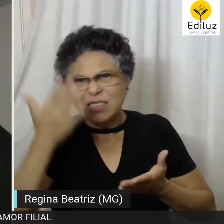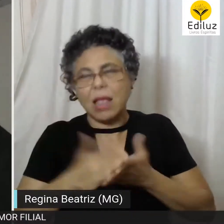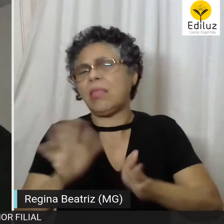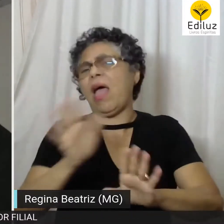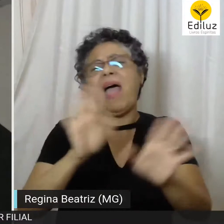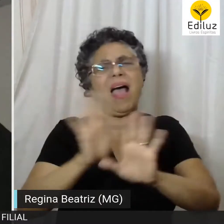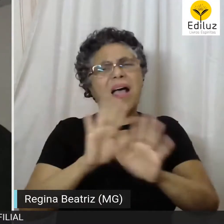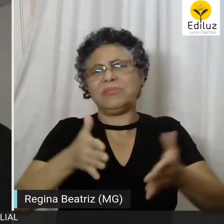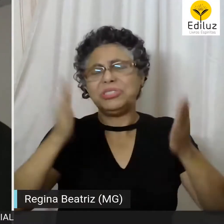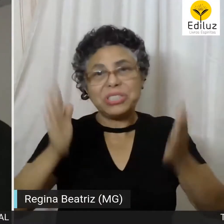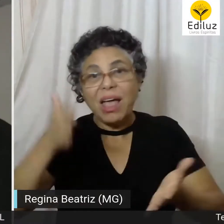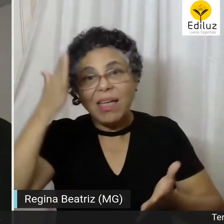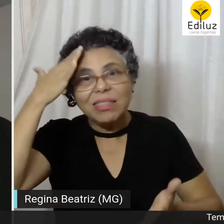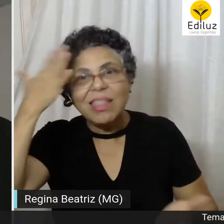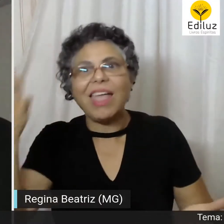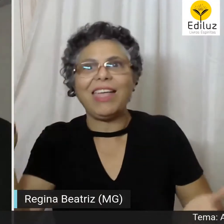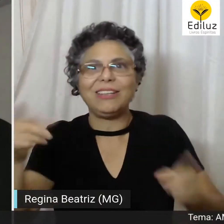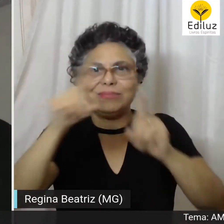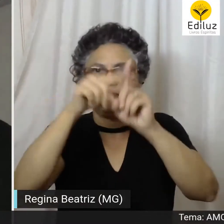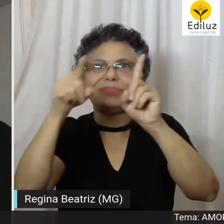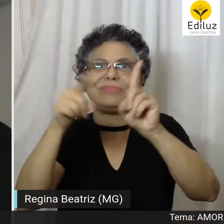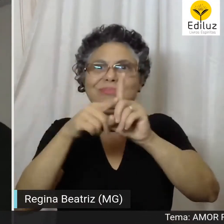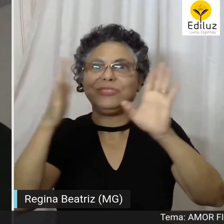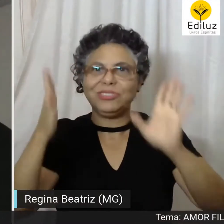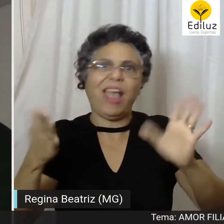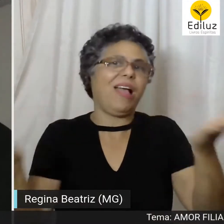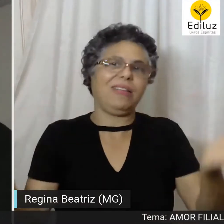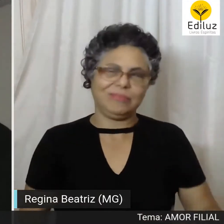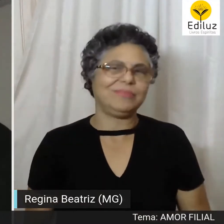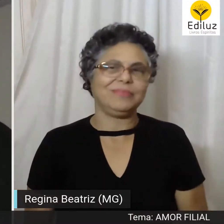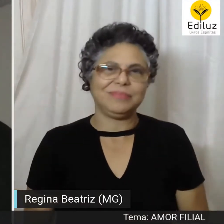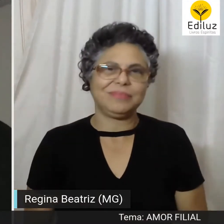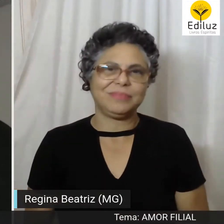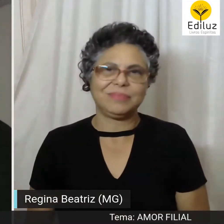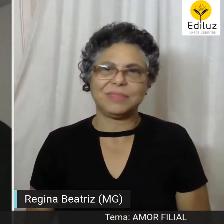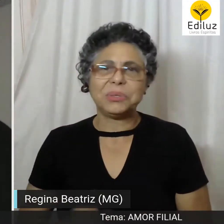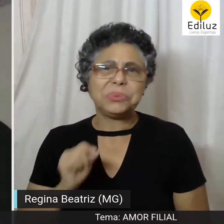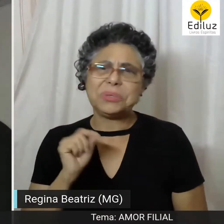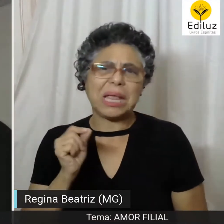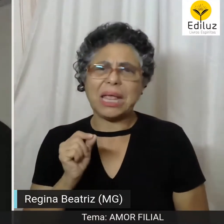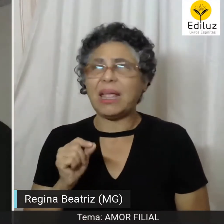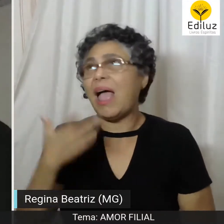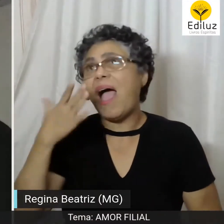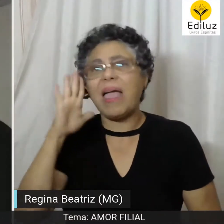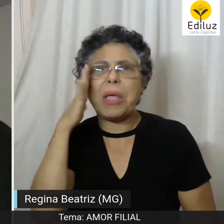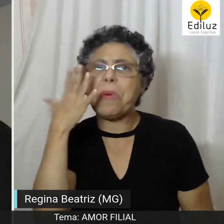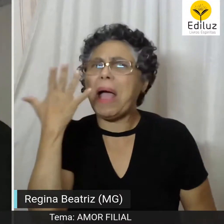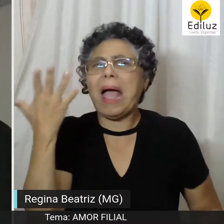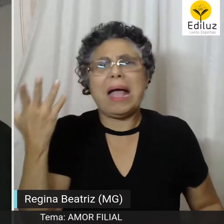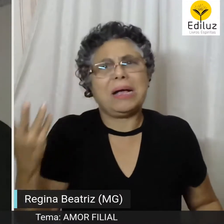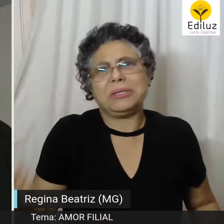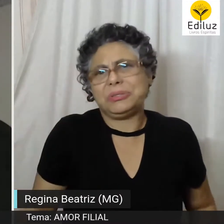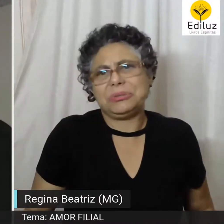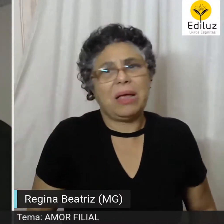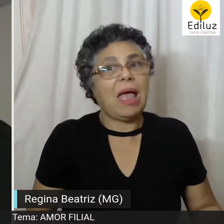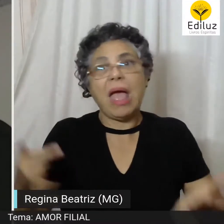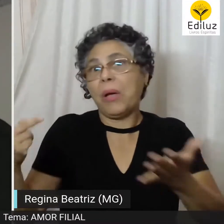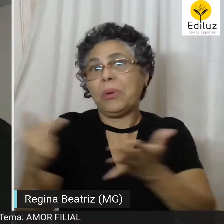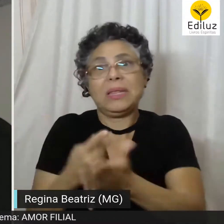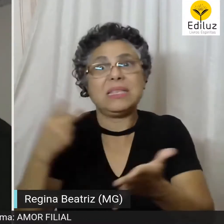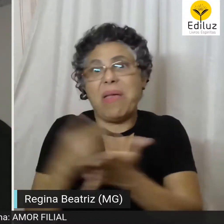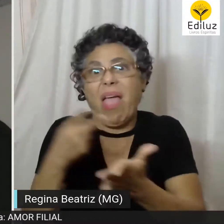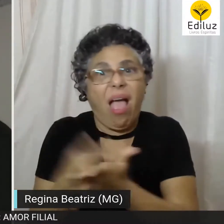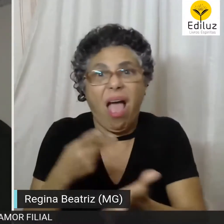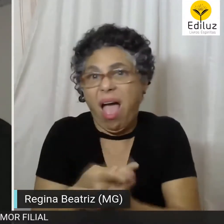aposentada, então não existe descuido ou equívoco no